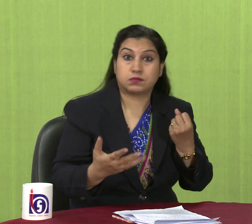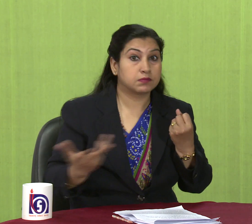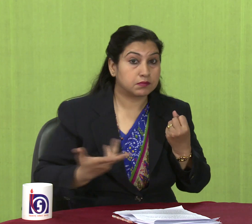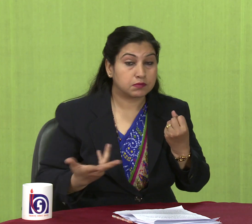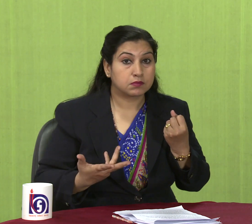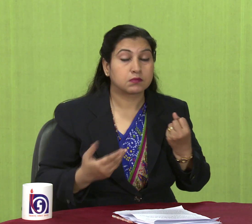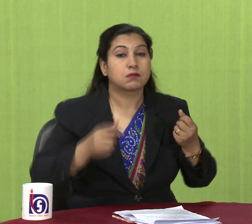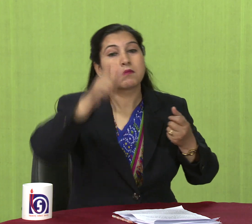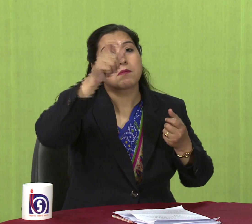मनुष्य को